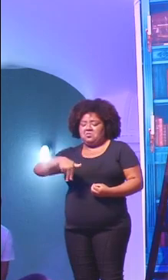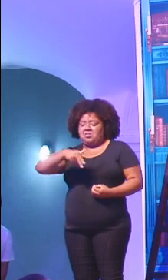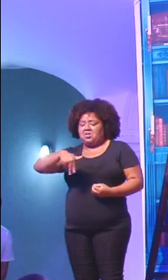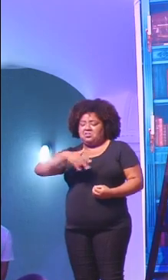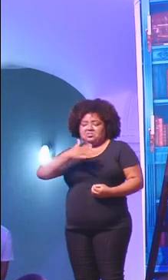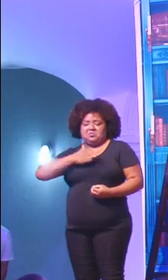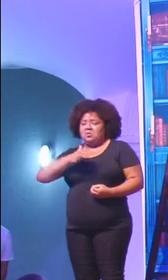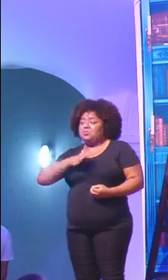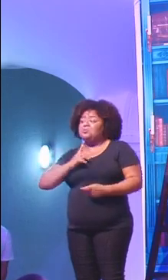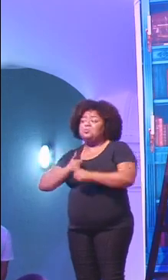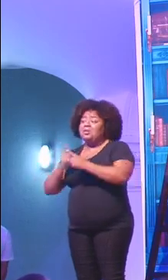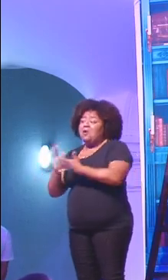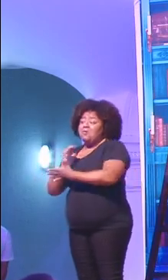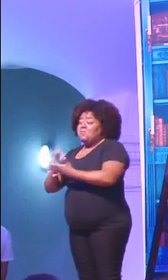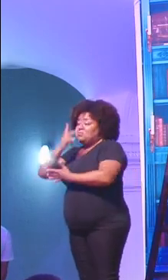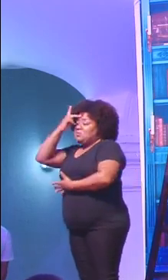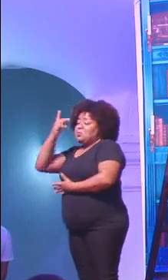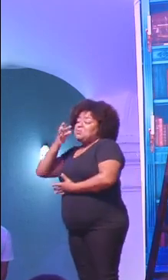não é humana.